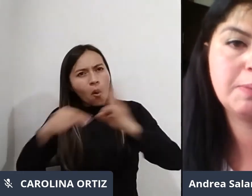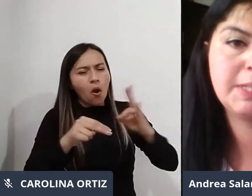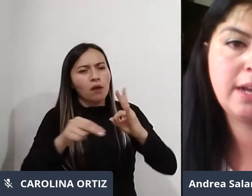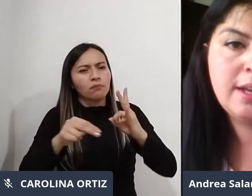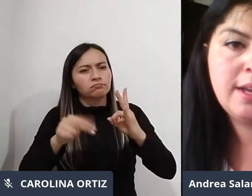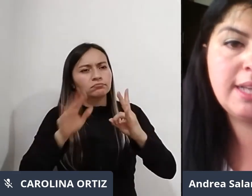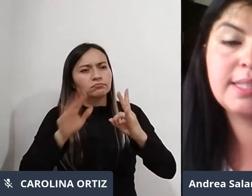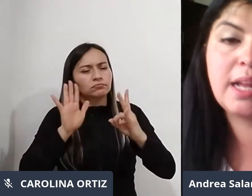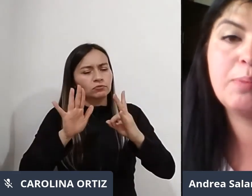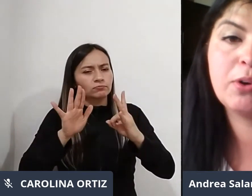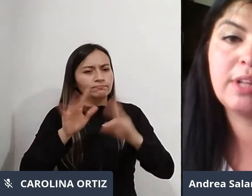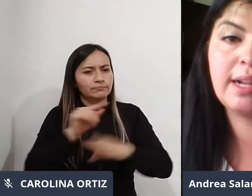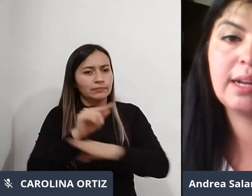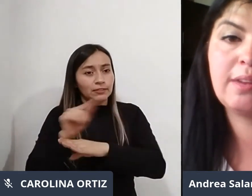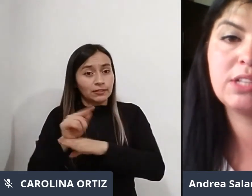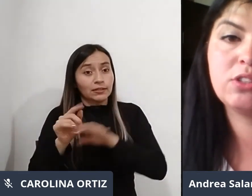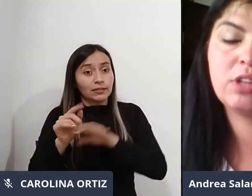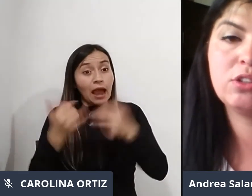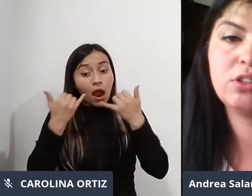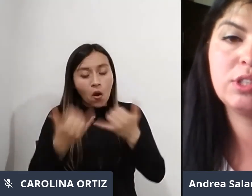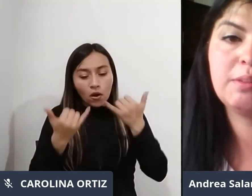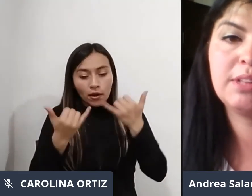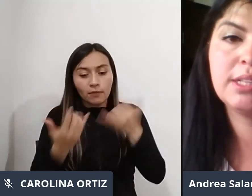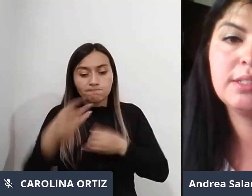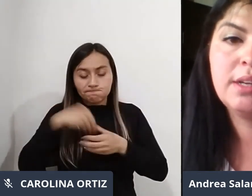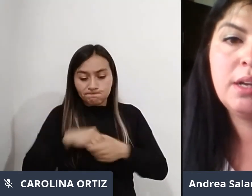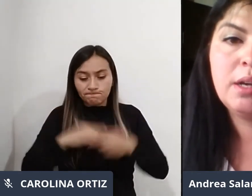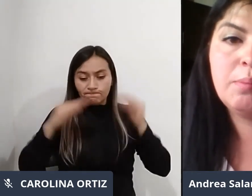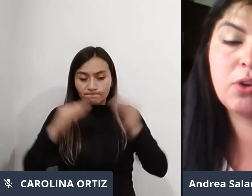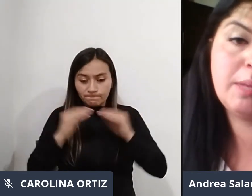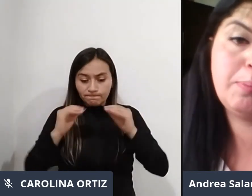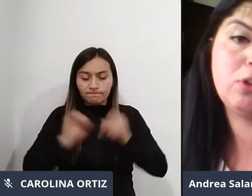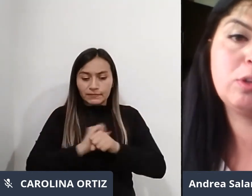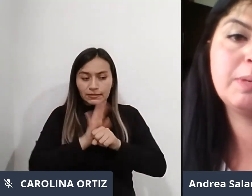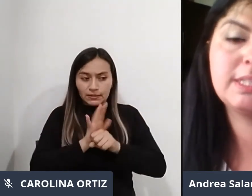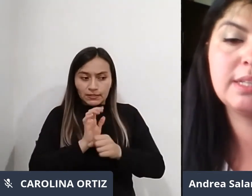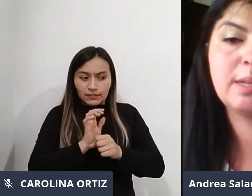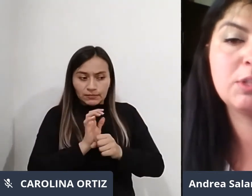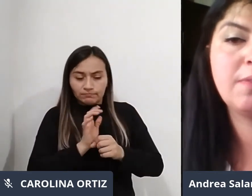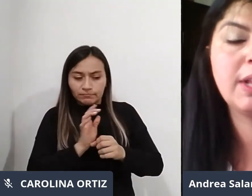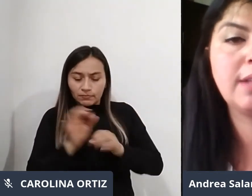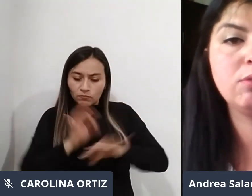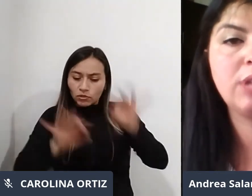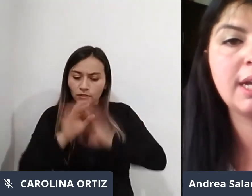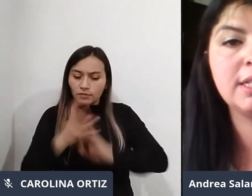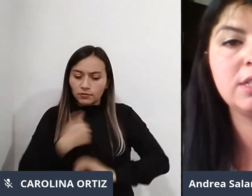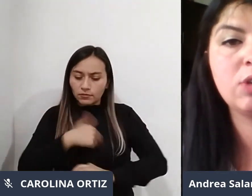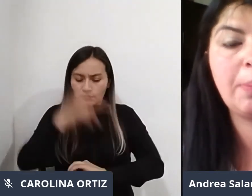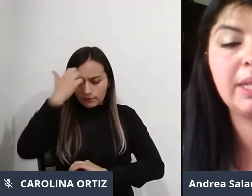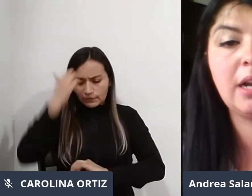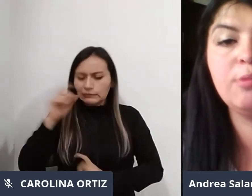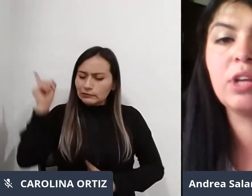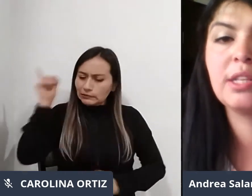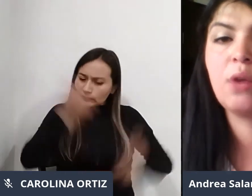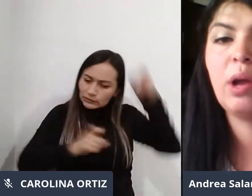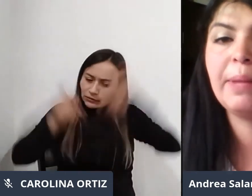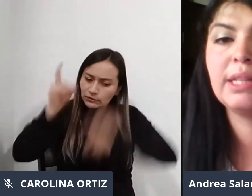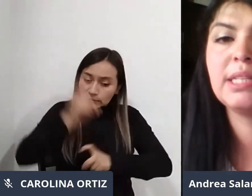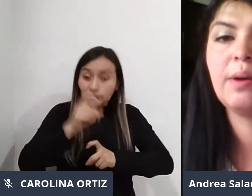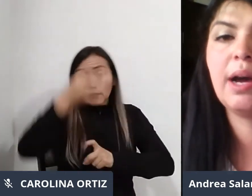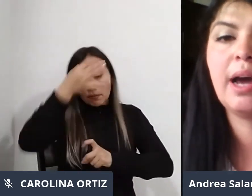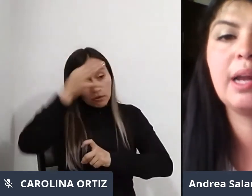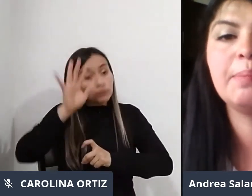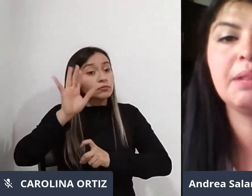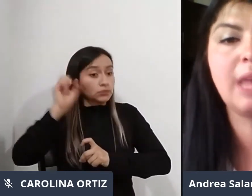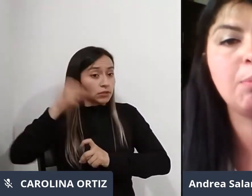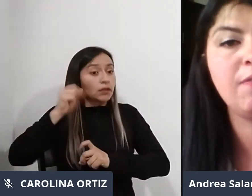momentos de asepsia es tan importante la reflexión de los docentes, porque de pronto pues estemos enfrentando una crisis de un capitalismo que seguramente